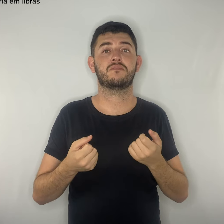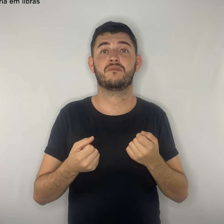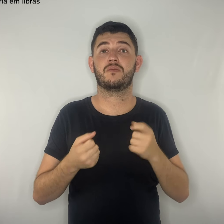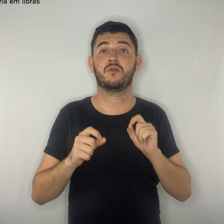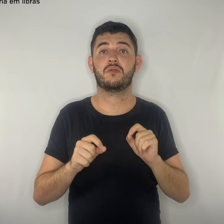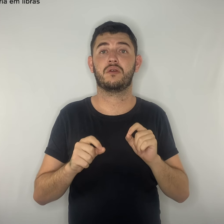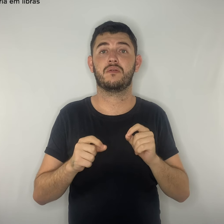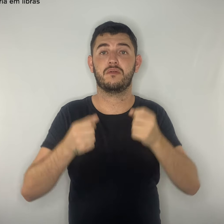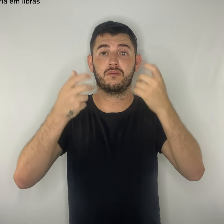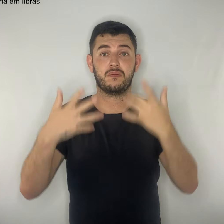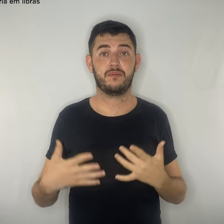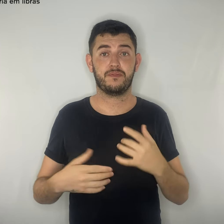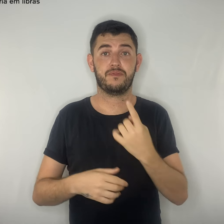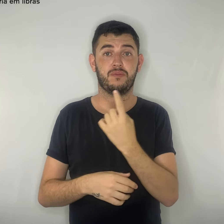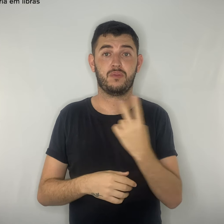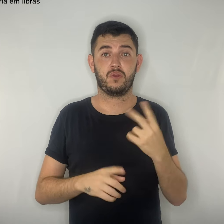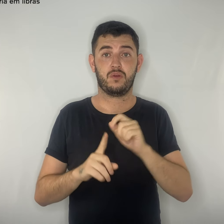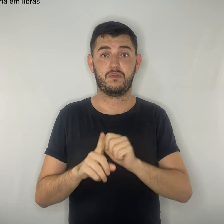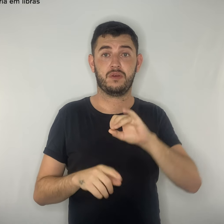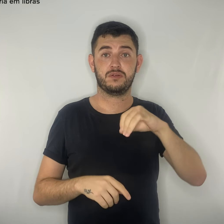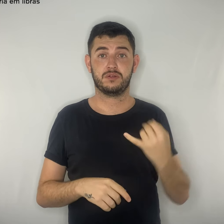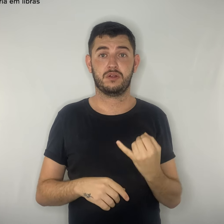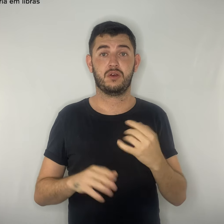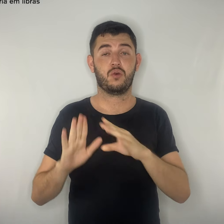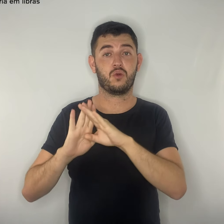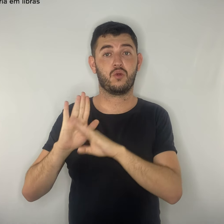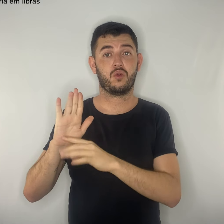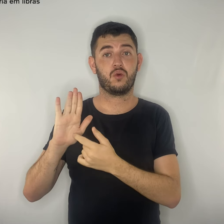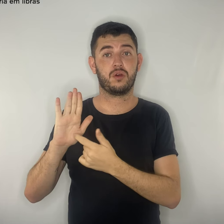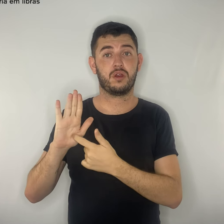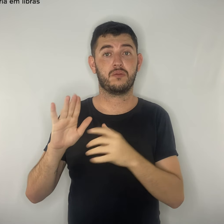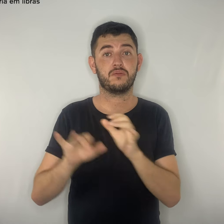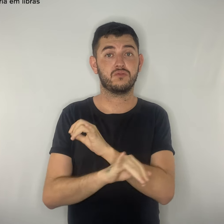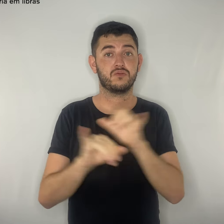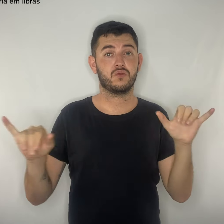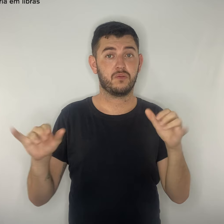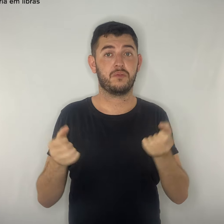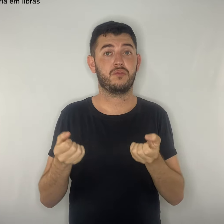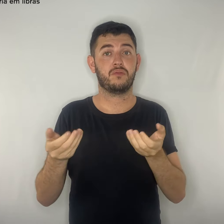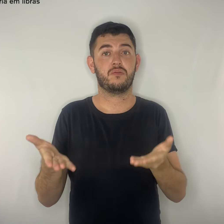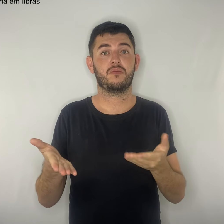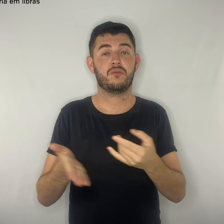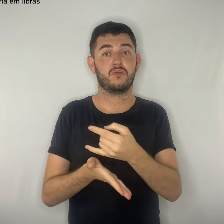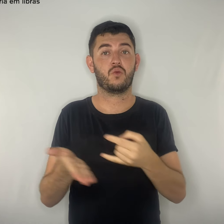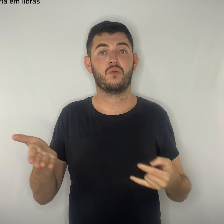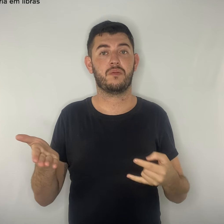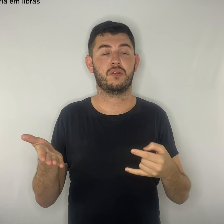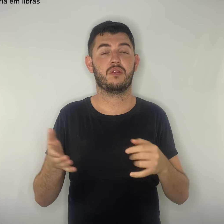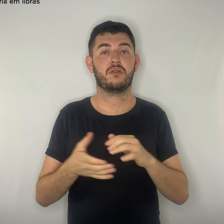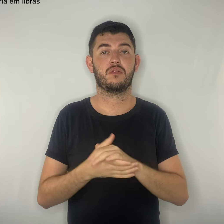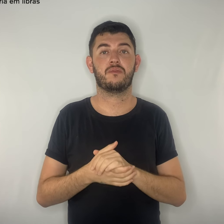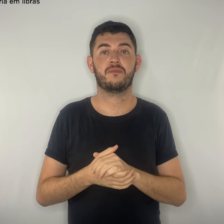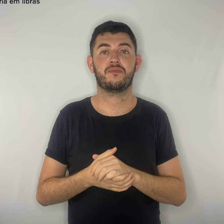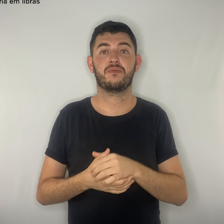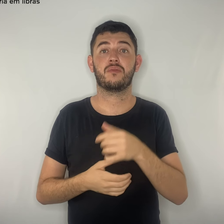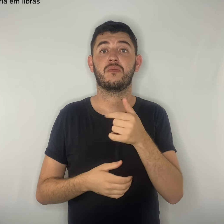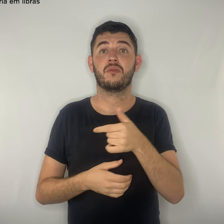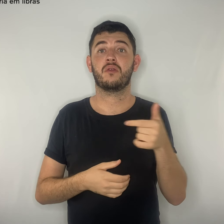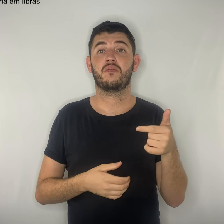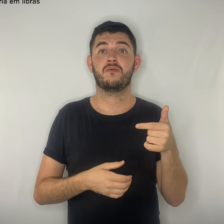12/01 divulgação do cronograma para entrega da documentação 22 a